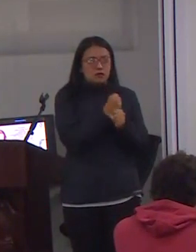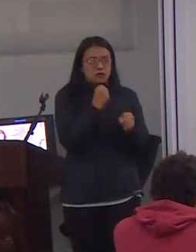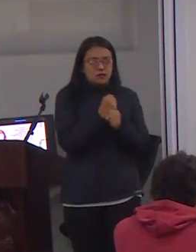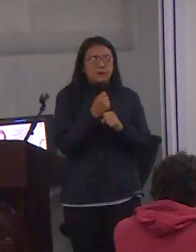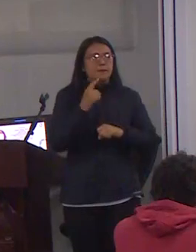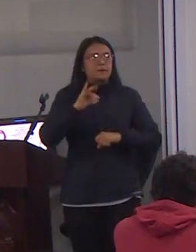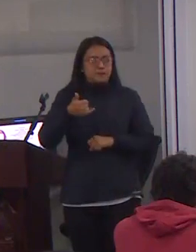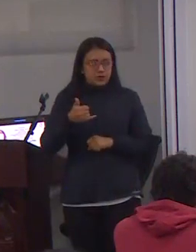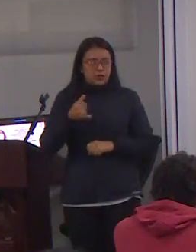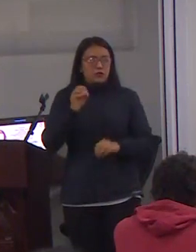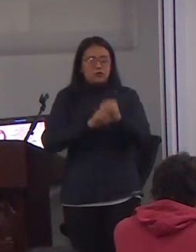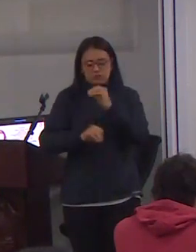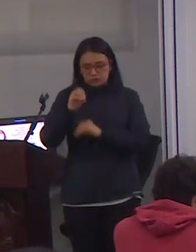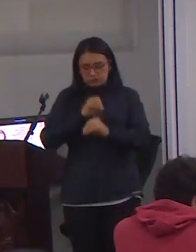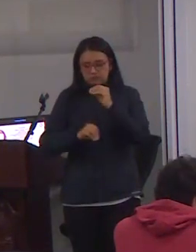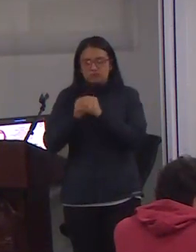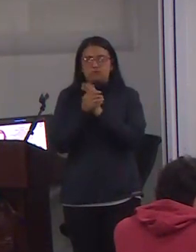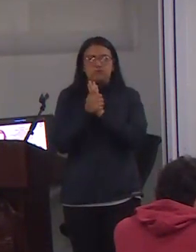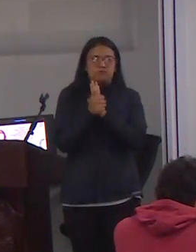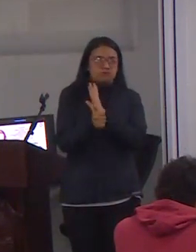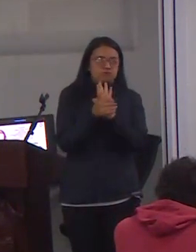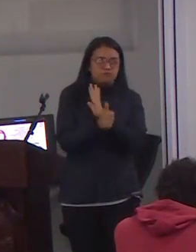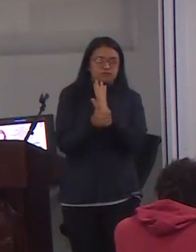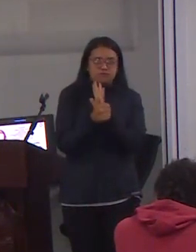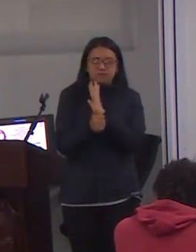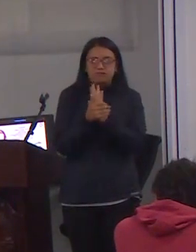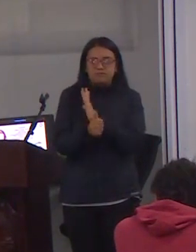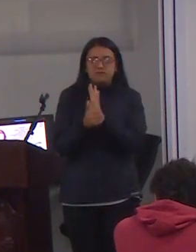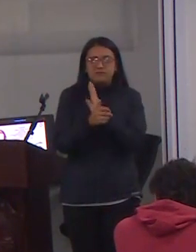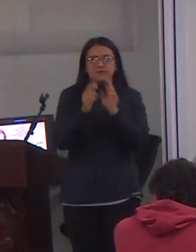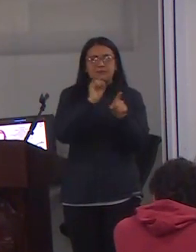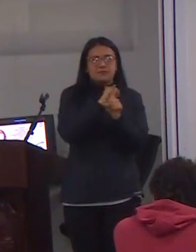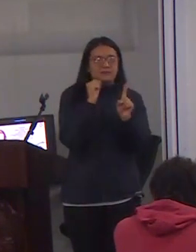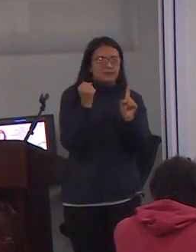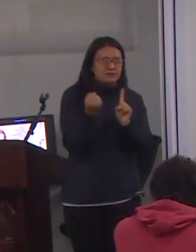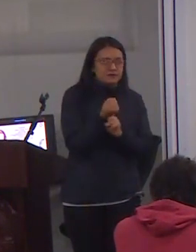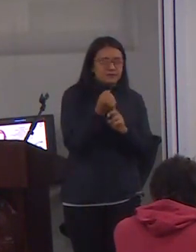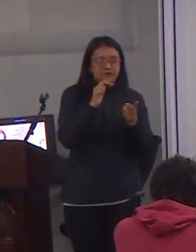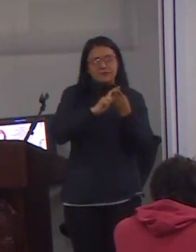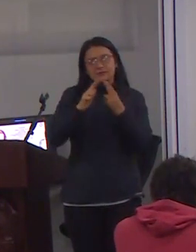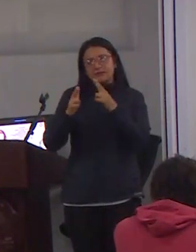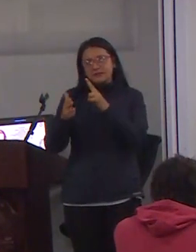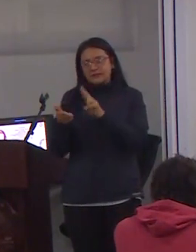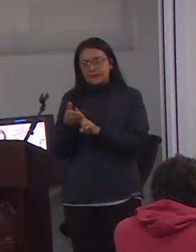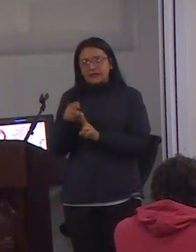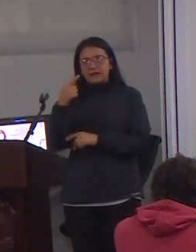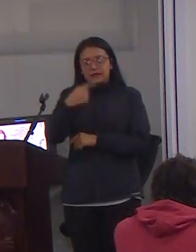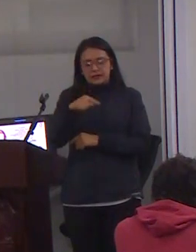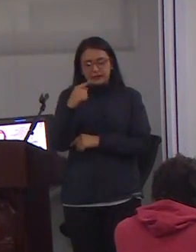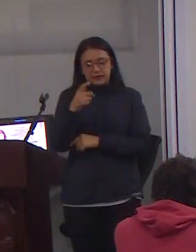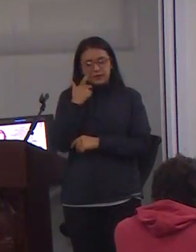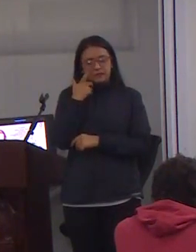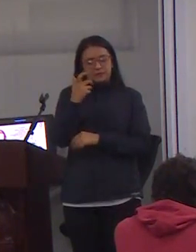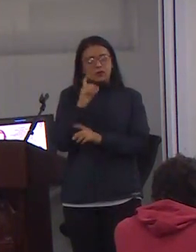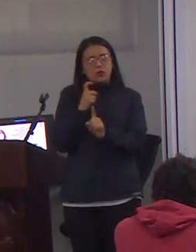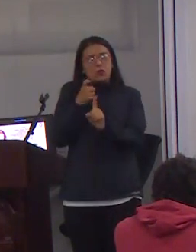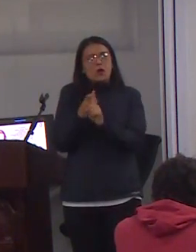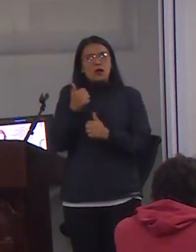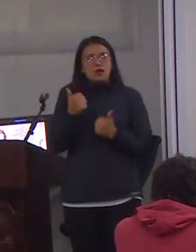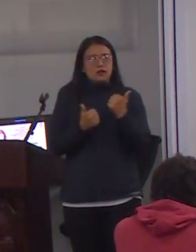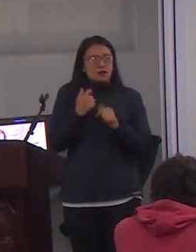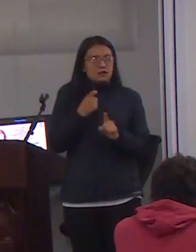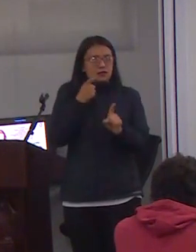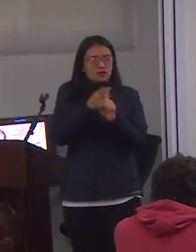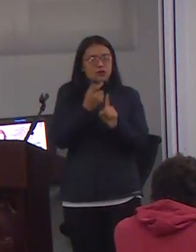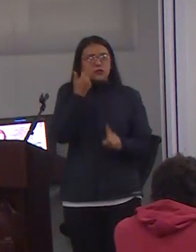construyen todas esas habilidades sociales alrededor del estatus y del rol digamos